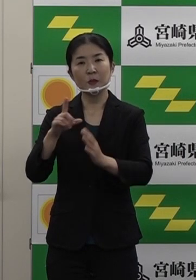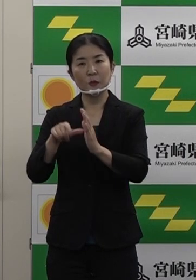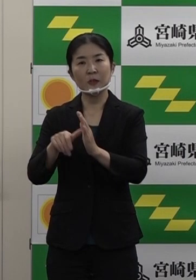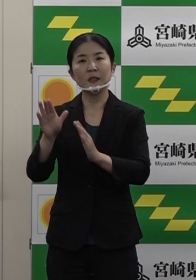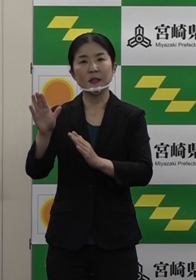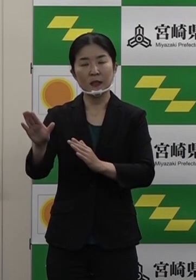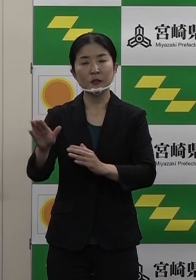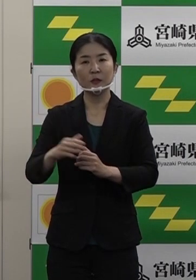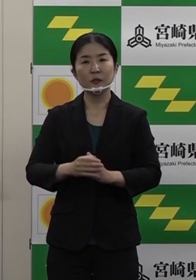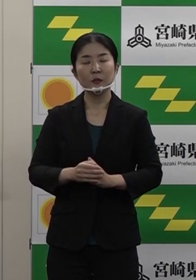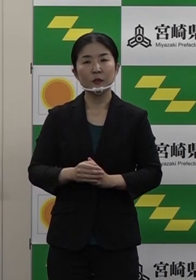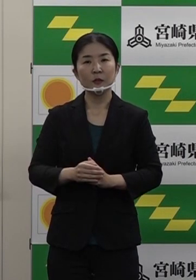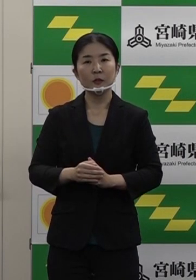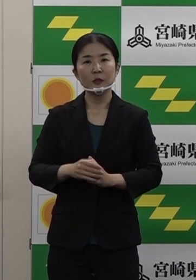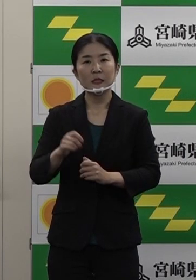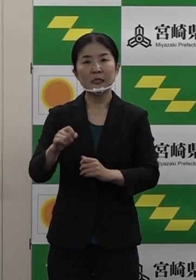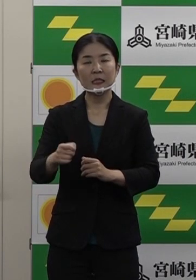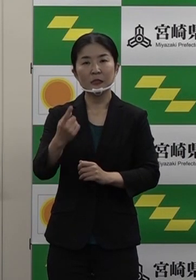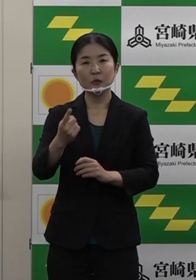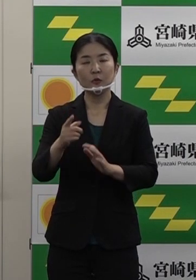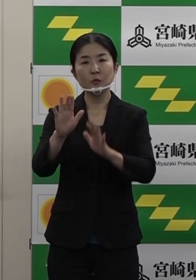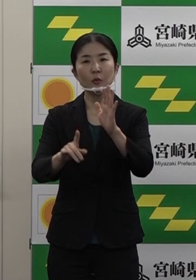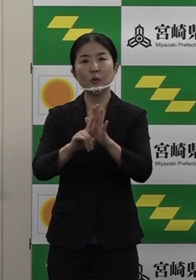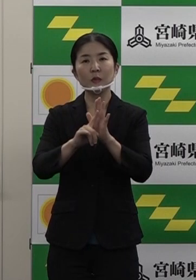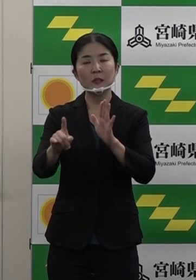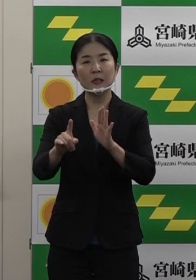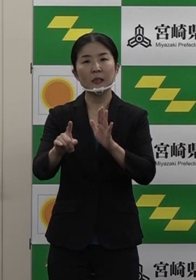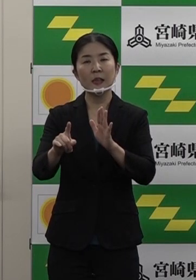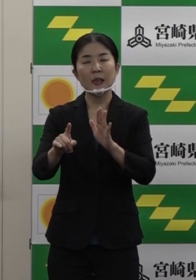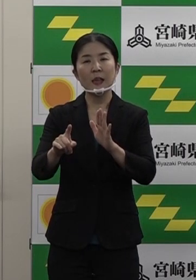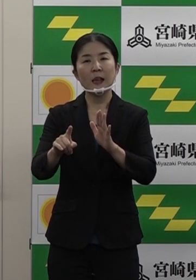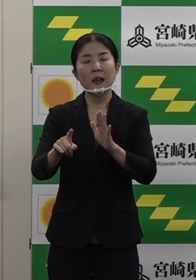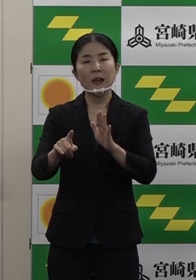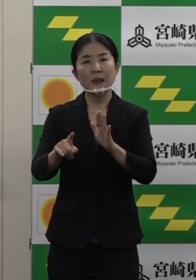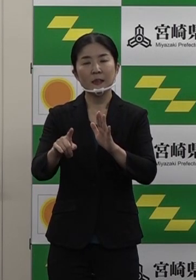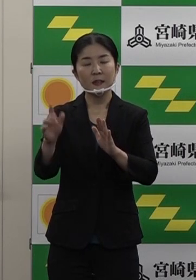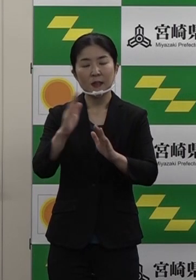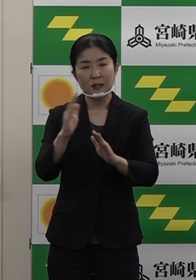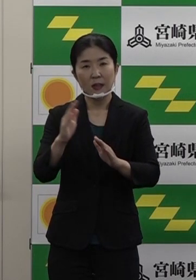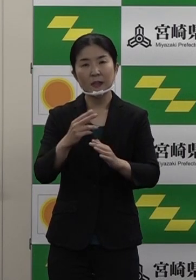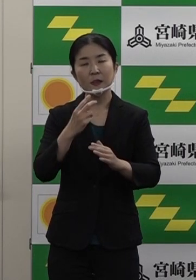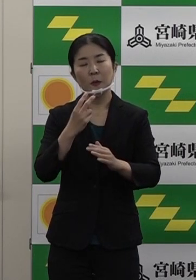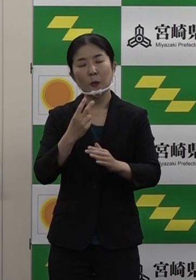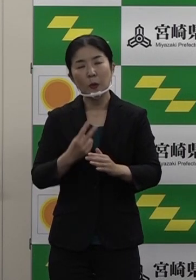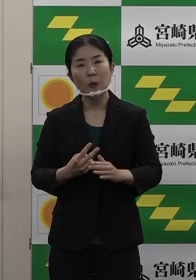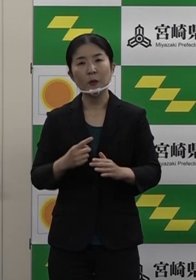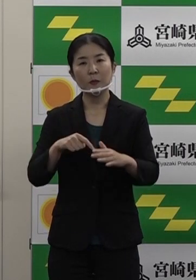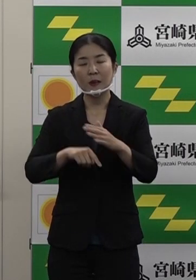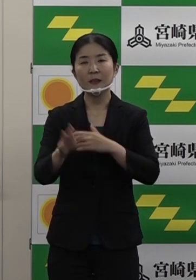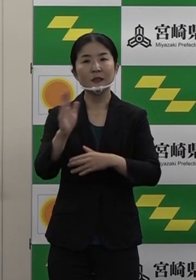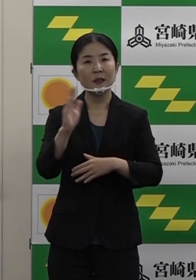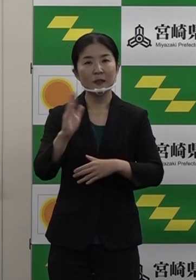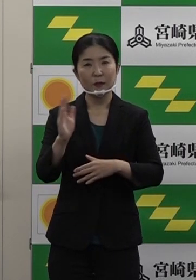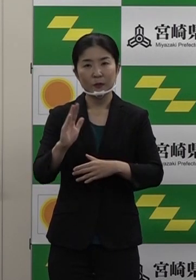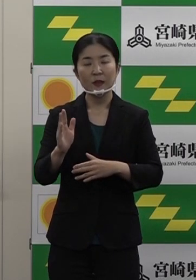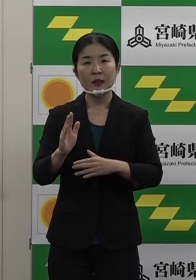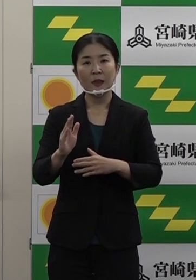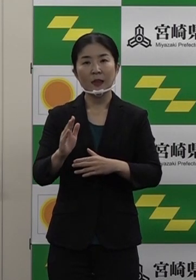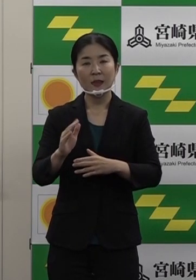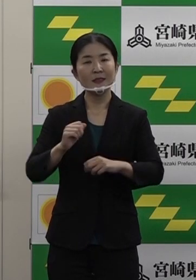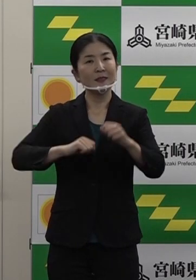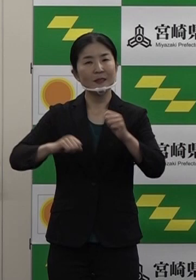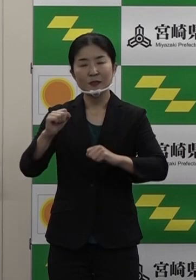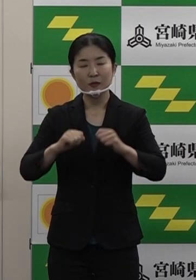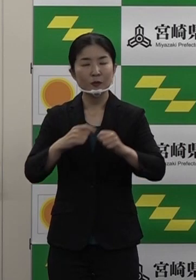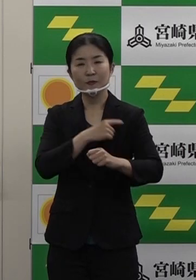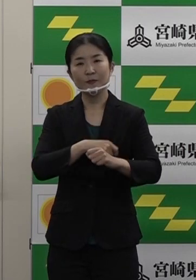。緊急事態宣言ではないんだということで、よかったよかった、これで、もう自由なん